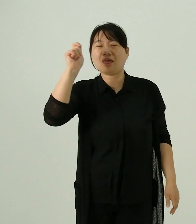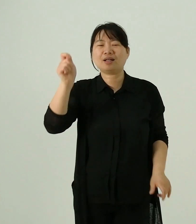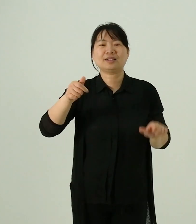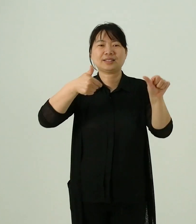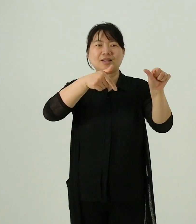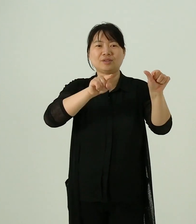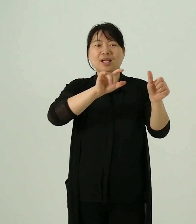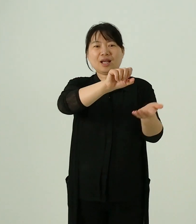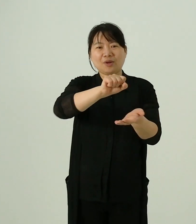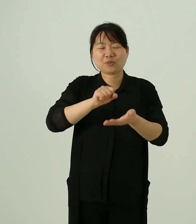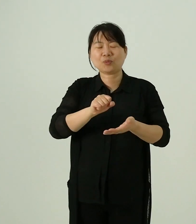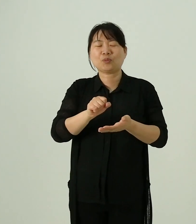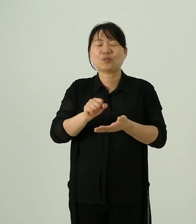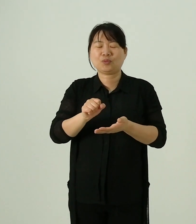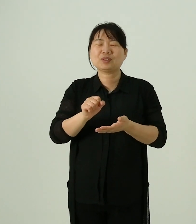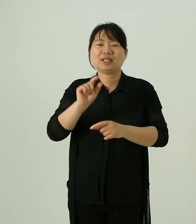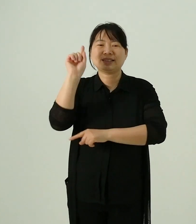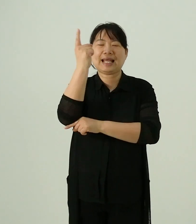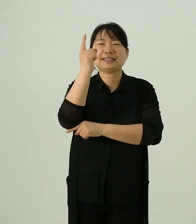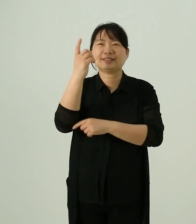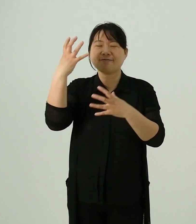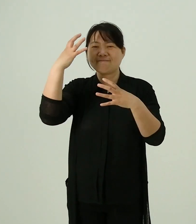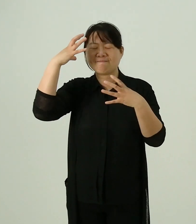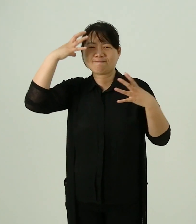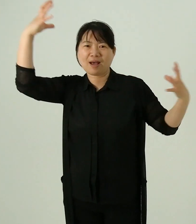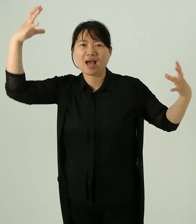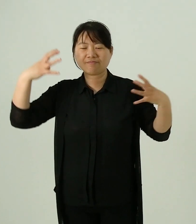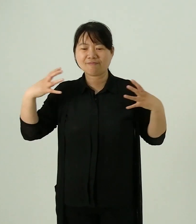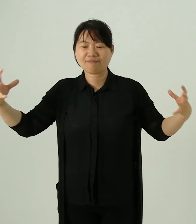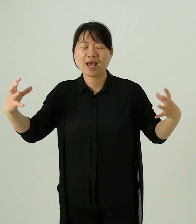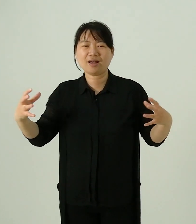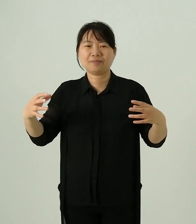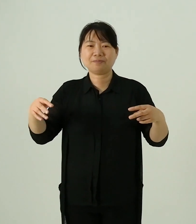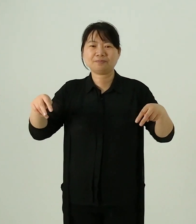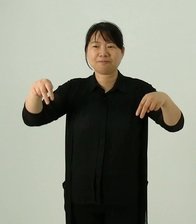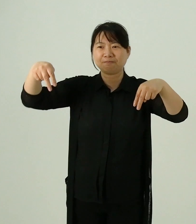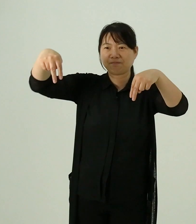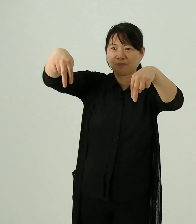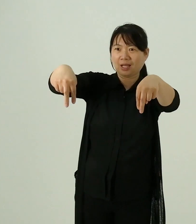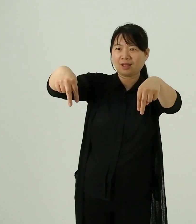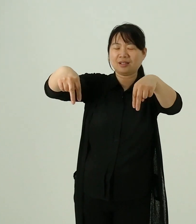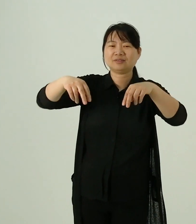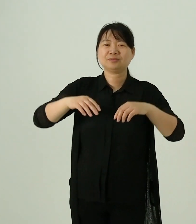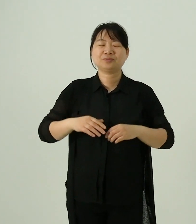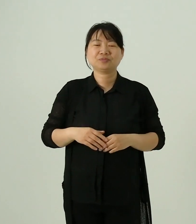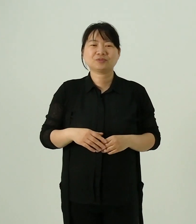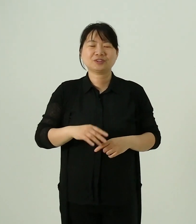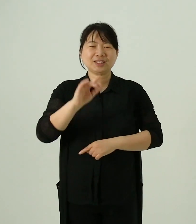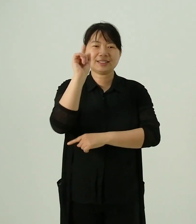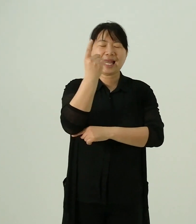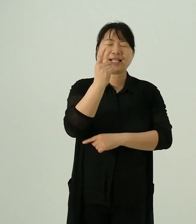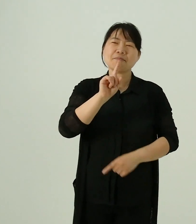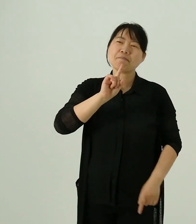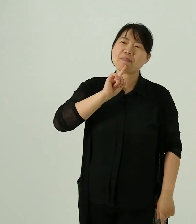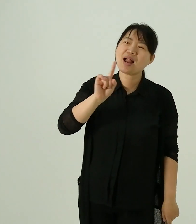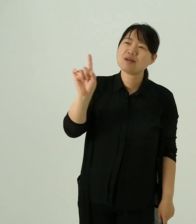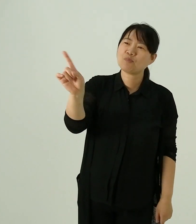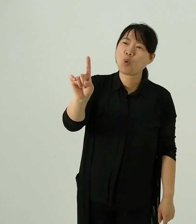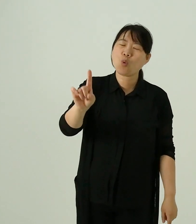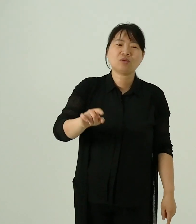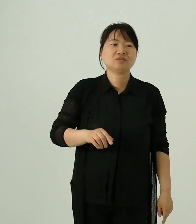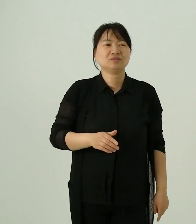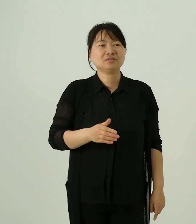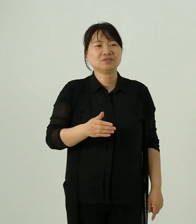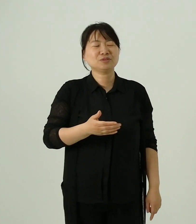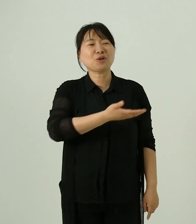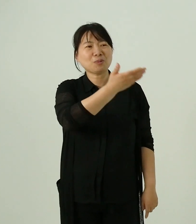다윗이 섭니다. 그리고 일가를 던졌던 다윗의 멘트가 뭔지 아세요? 좀 그런 멘트 좀